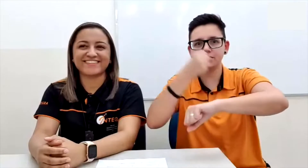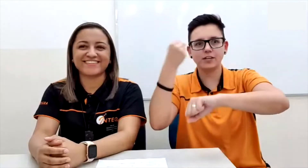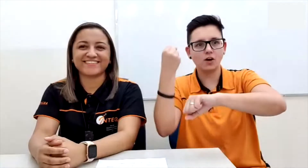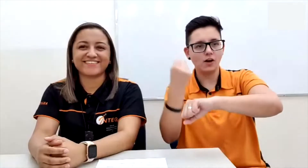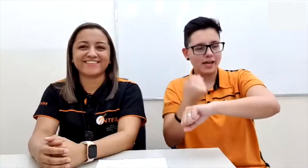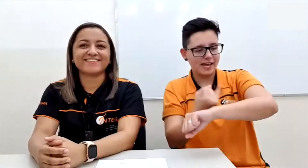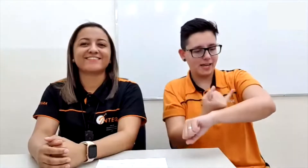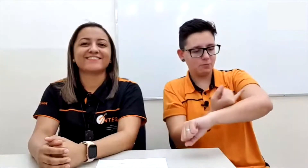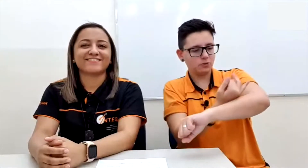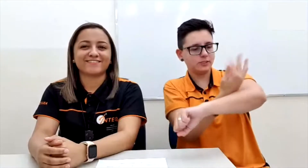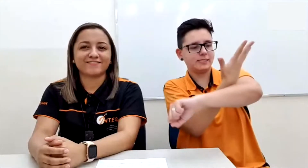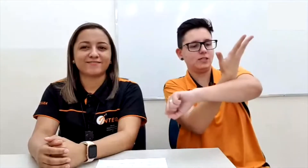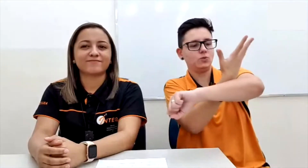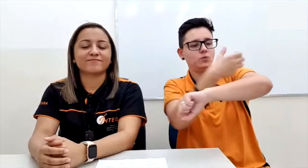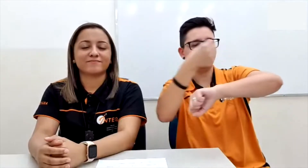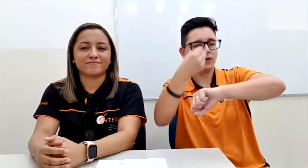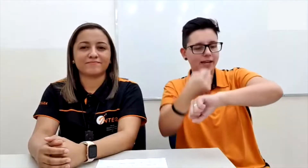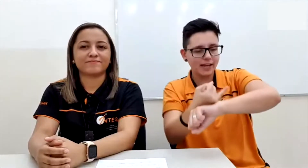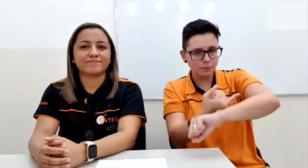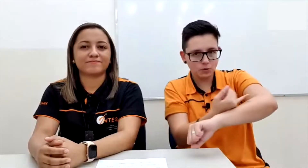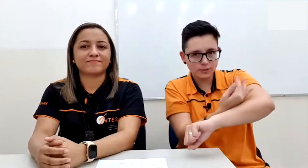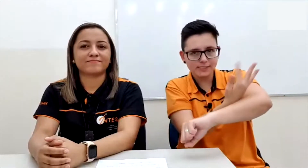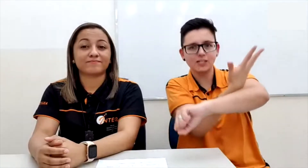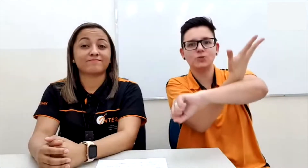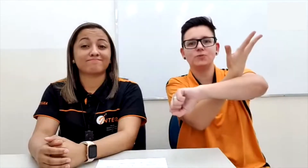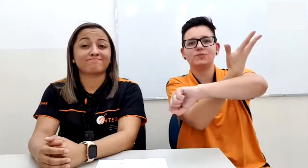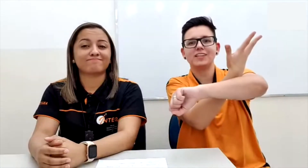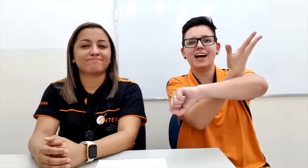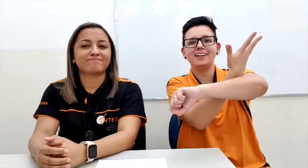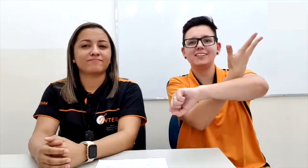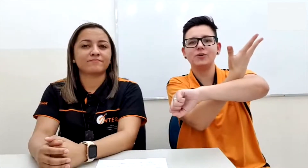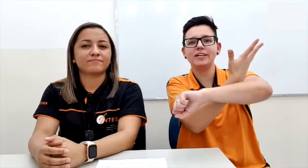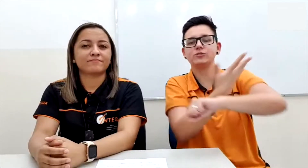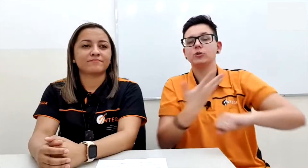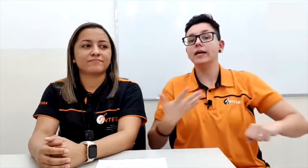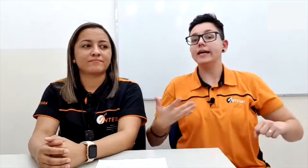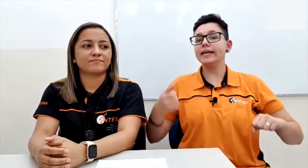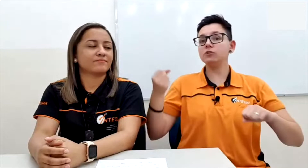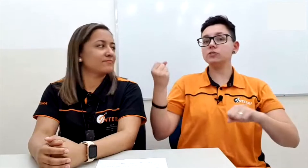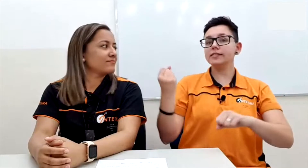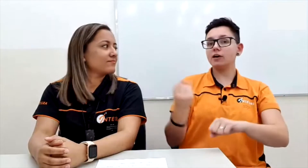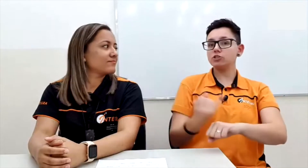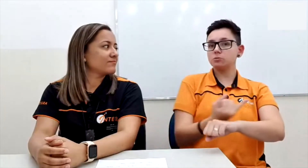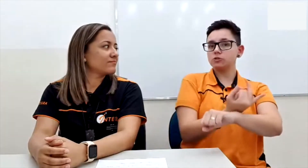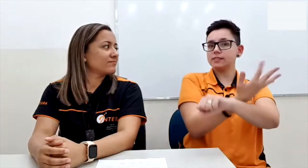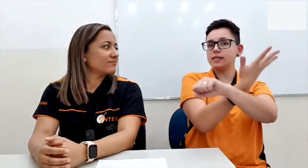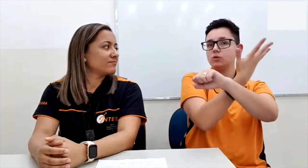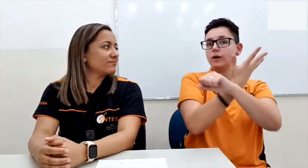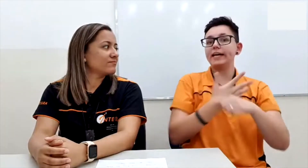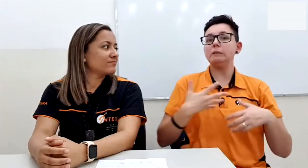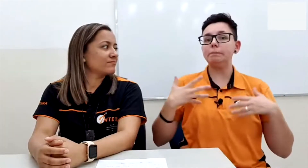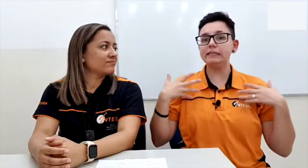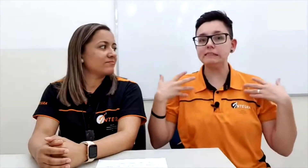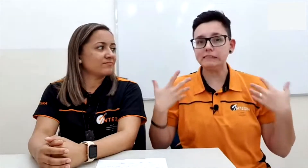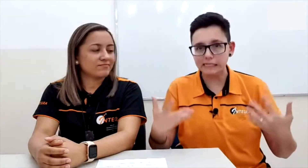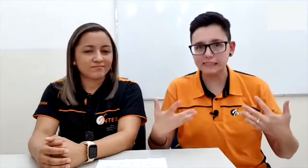aqui, ó, emoção, emoção, tá? Então, é isso. E o sinal de emoção, ele precisa